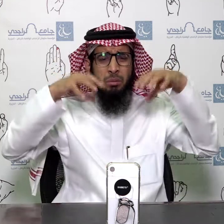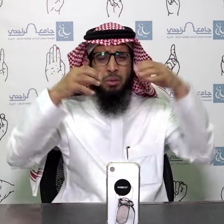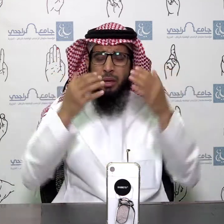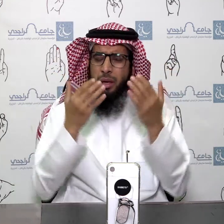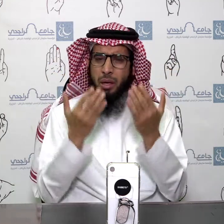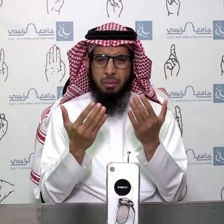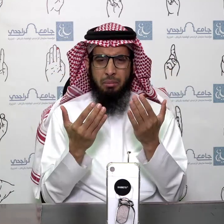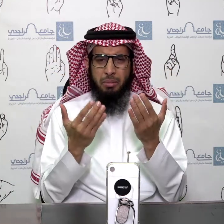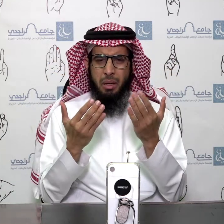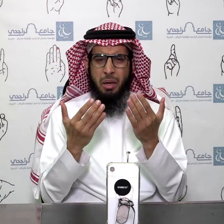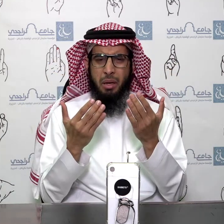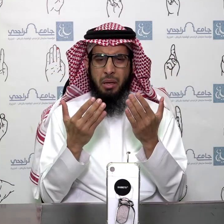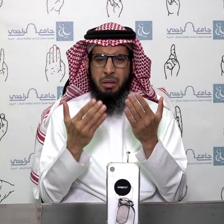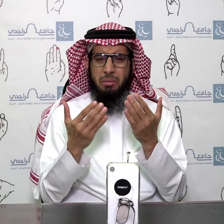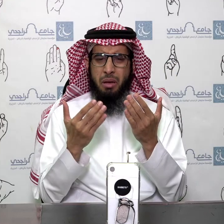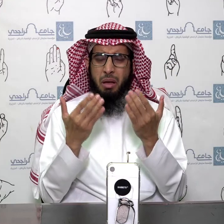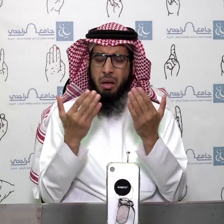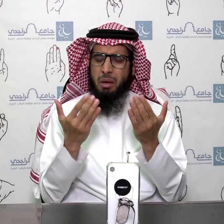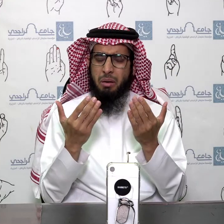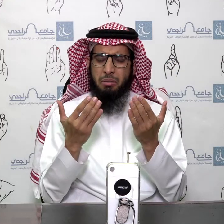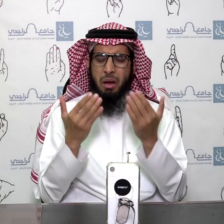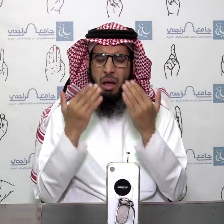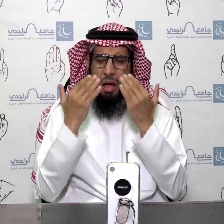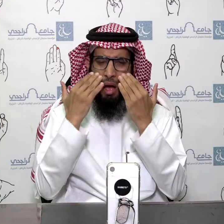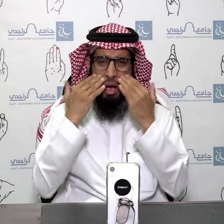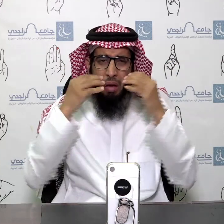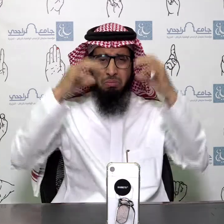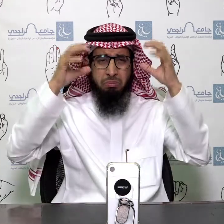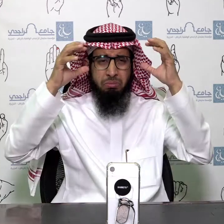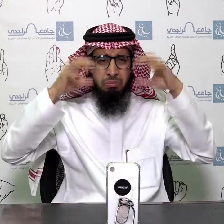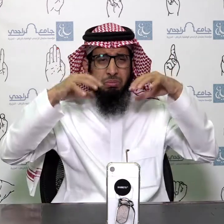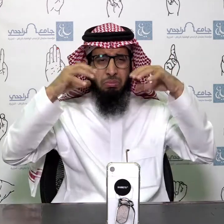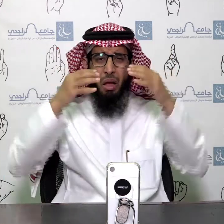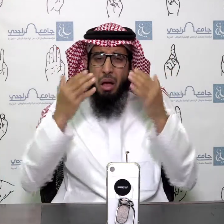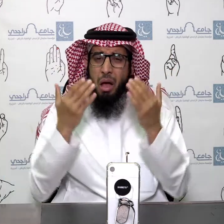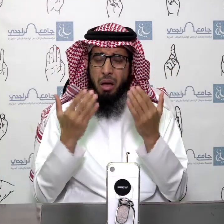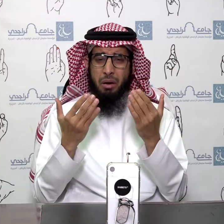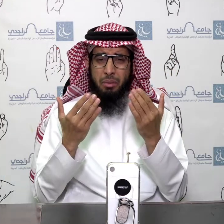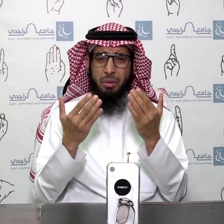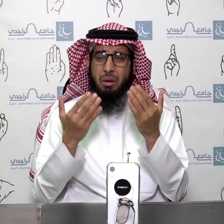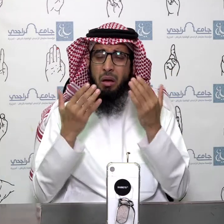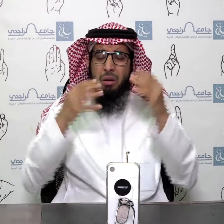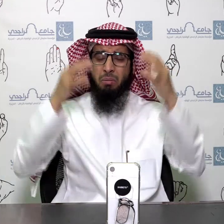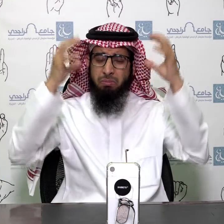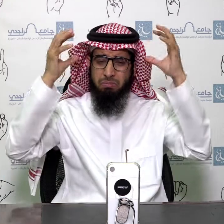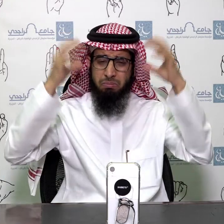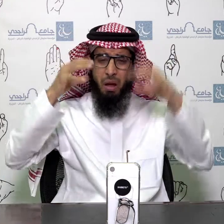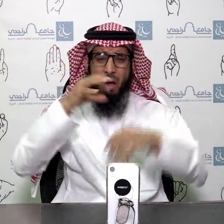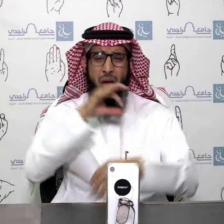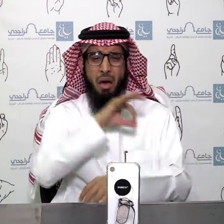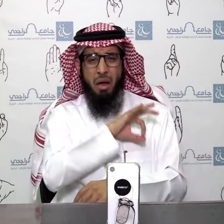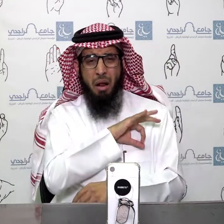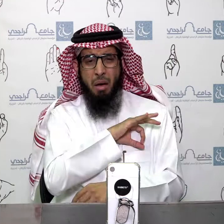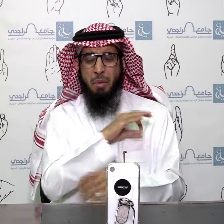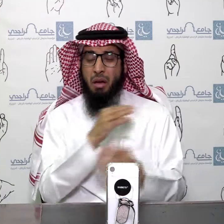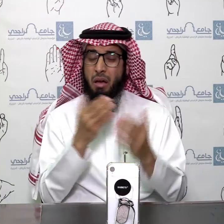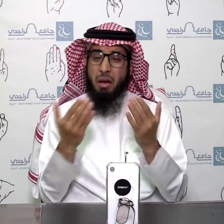بلاغا للحاضر والباد. اللهم سقيا رحمة لا سقيا عذاب